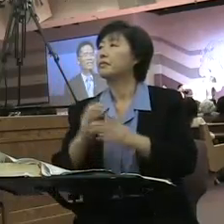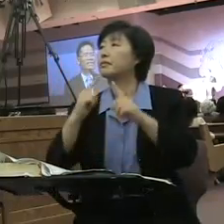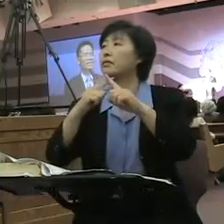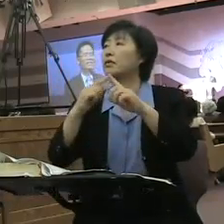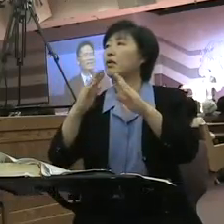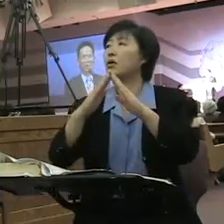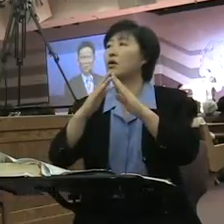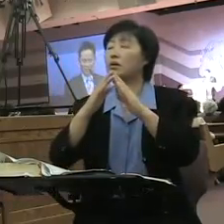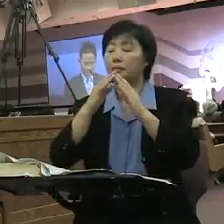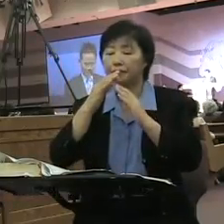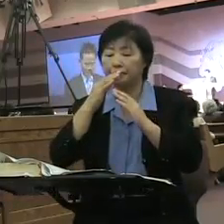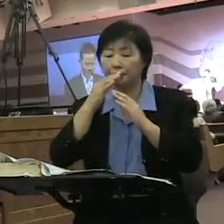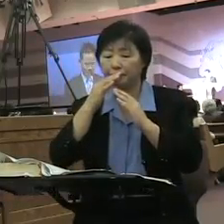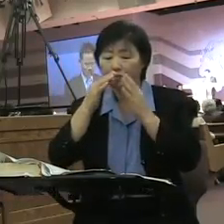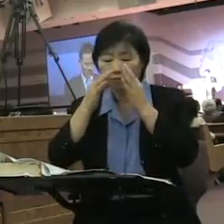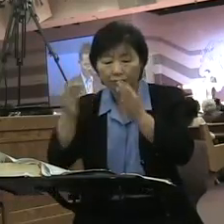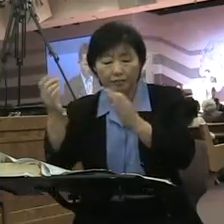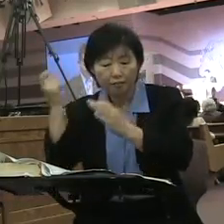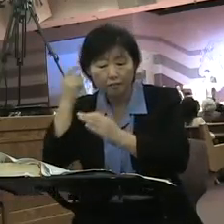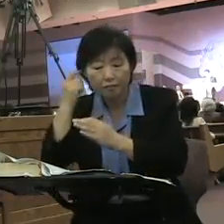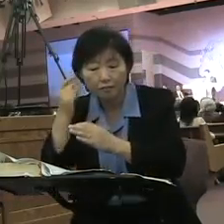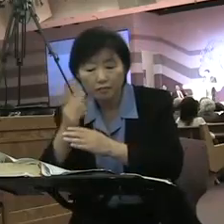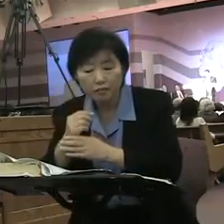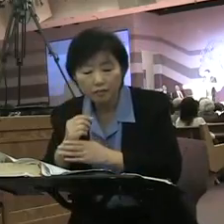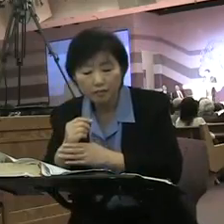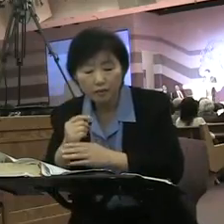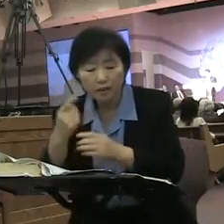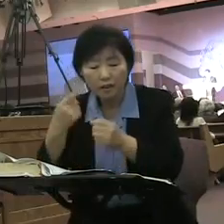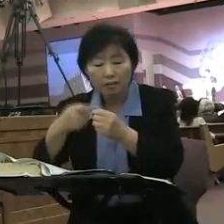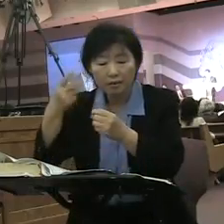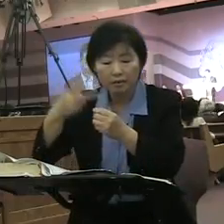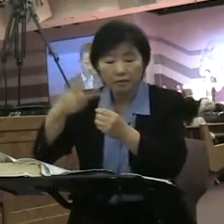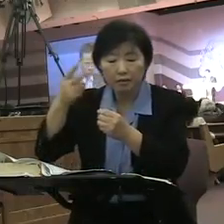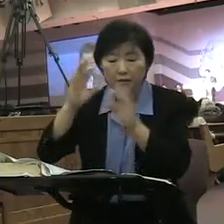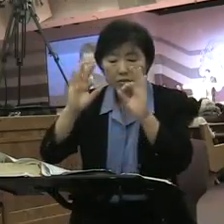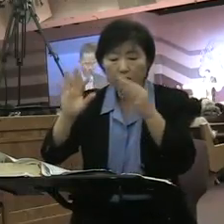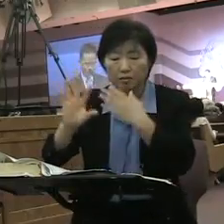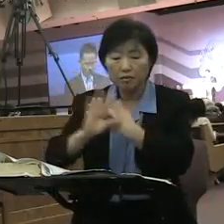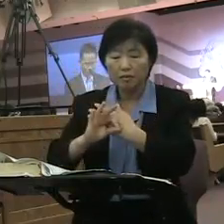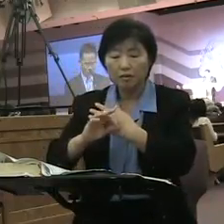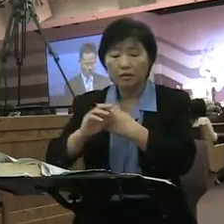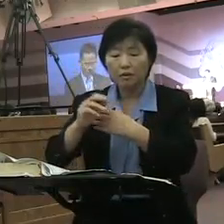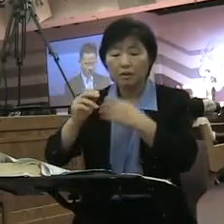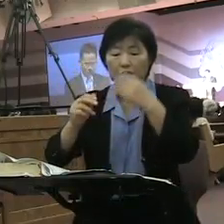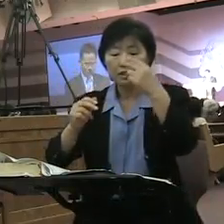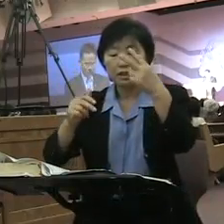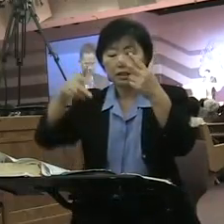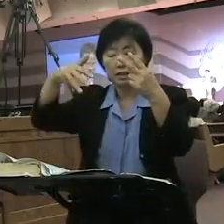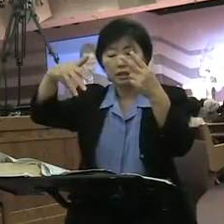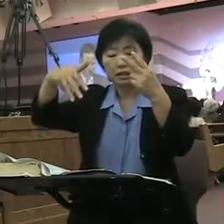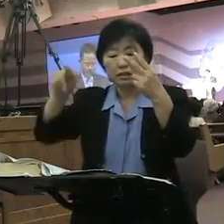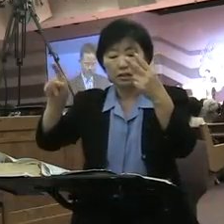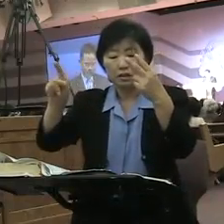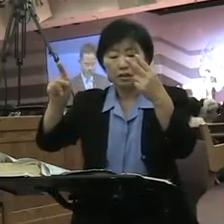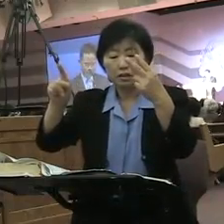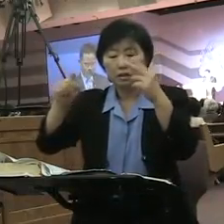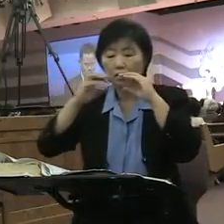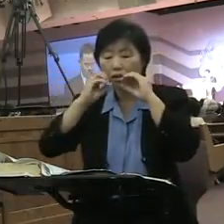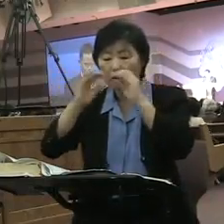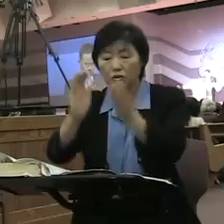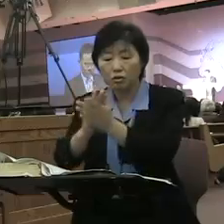소식 몇 가지 알려드리겠습니다. 1번, 2번을 보시면 제2차 선교축제 그리고 제10차